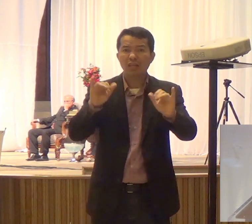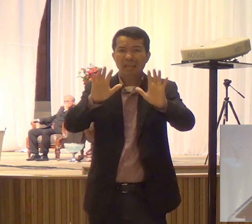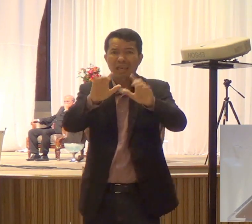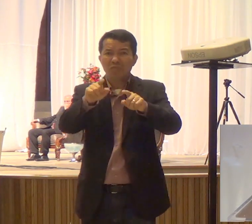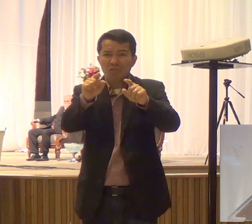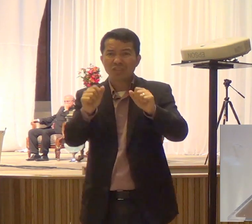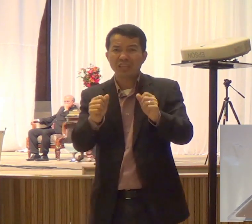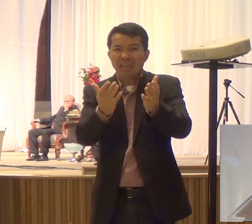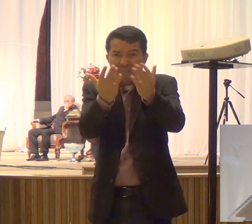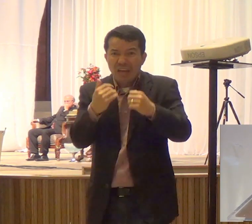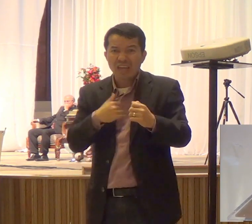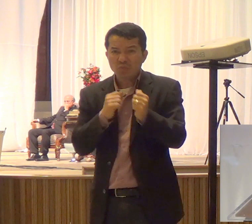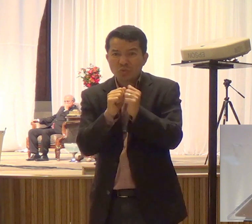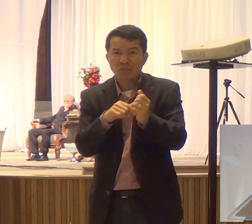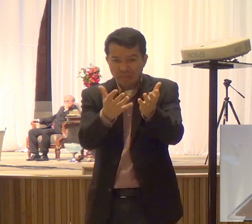está aberta.